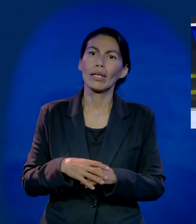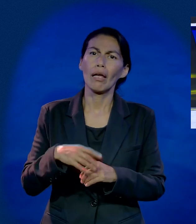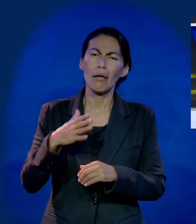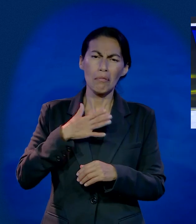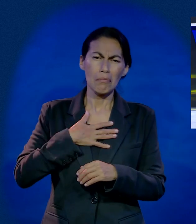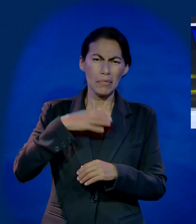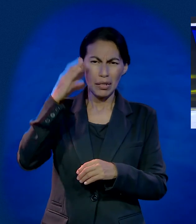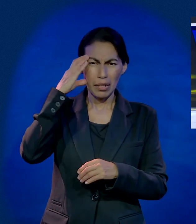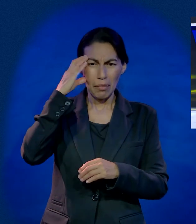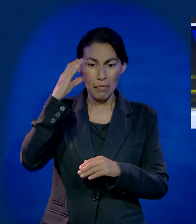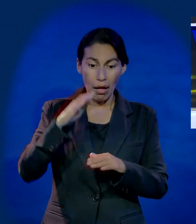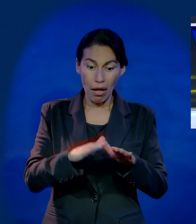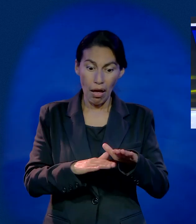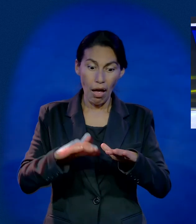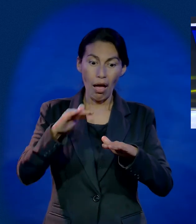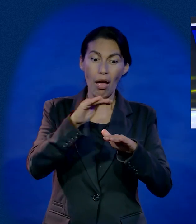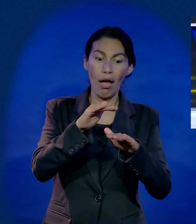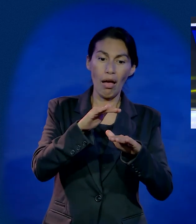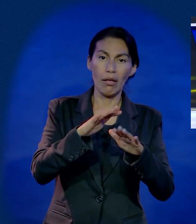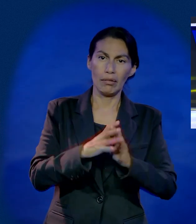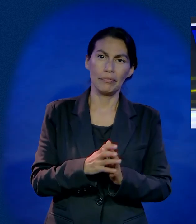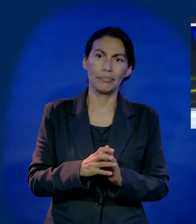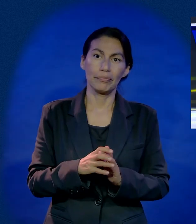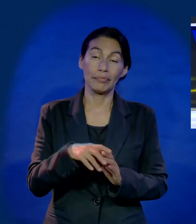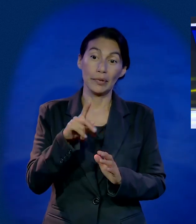Me gustan las camas altas.